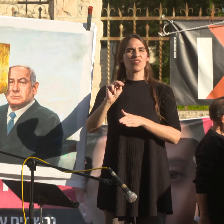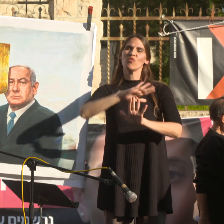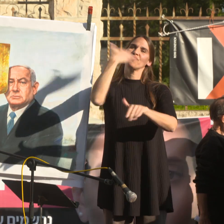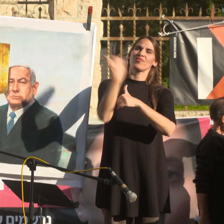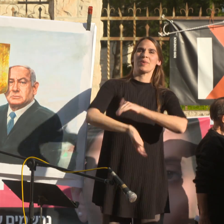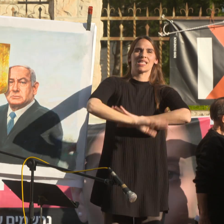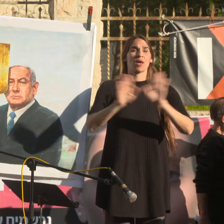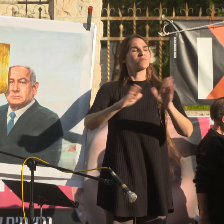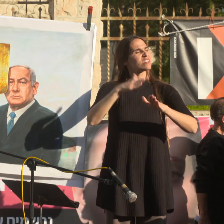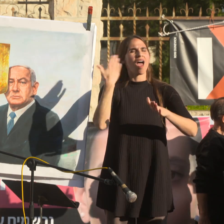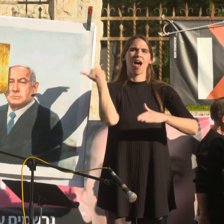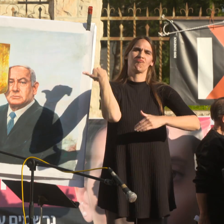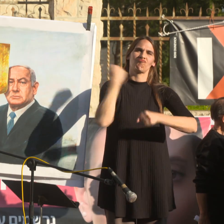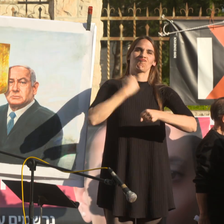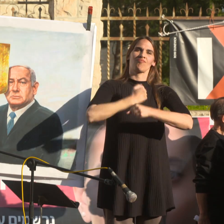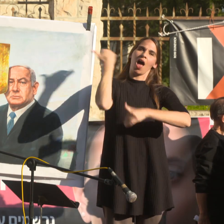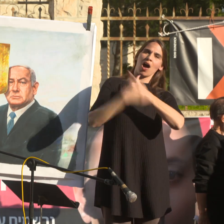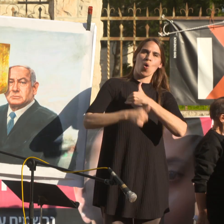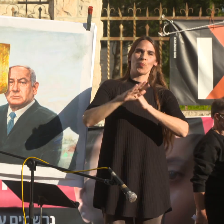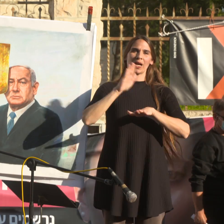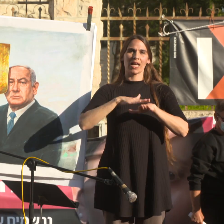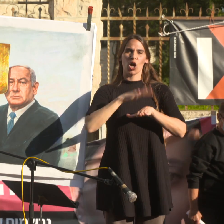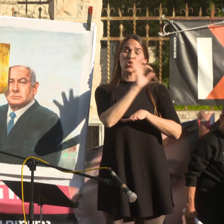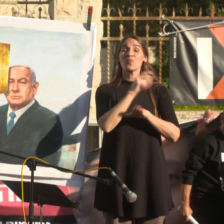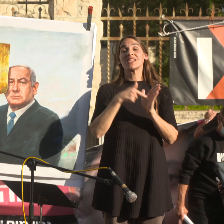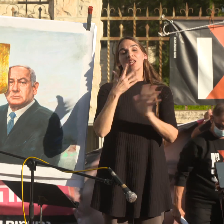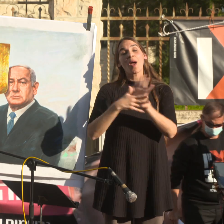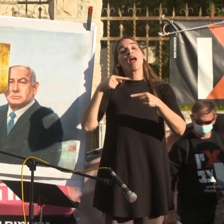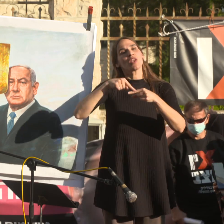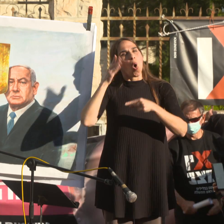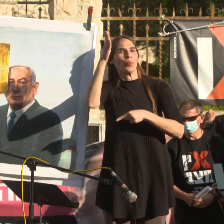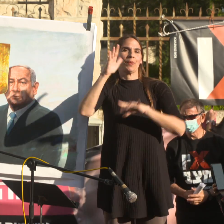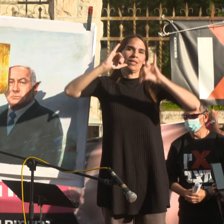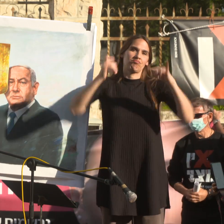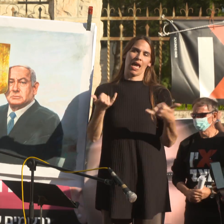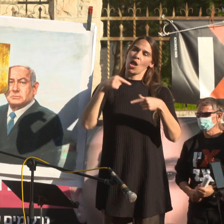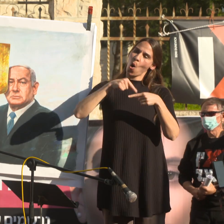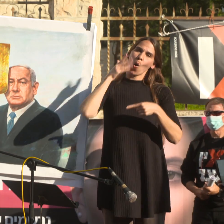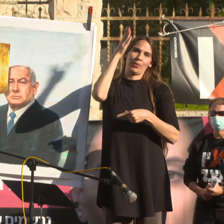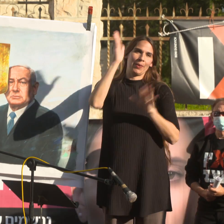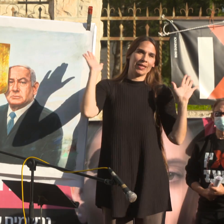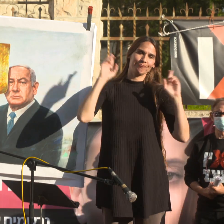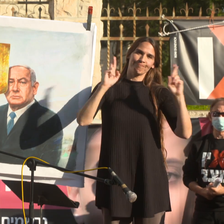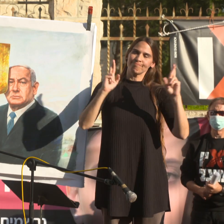של הקריירה שלו, ולכן אמר, פתחתי דבריי ואמרתי אני אופטימי. כן, אני אופטימי.